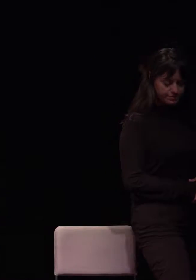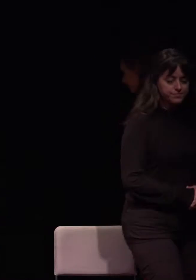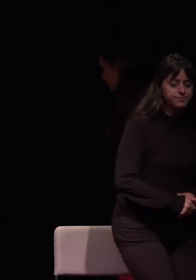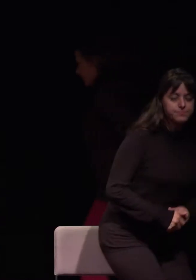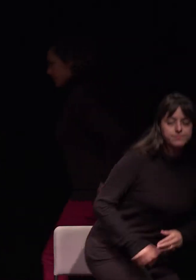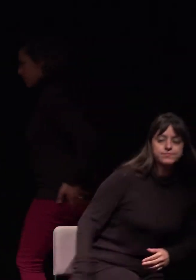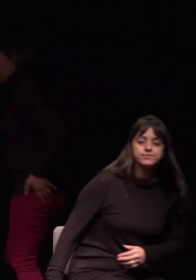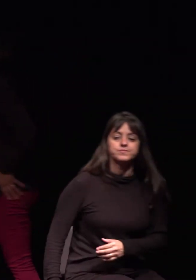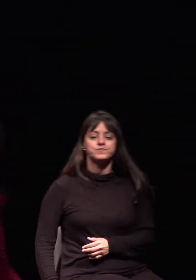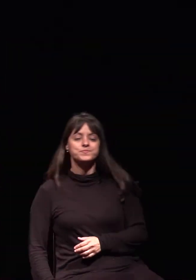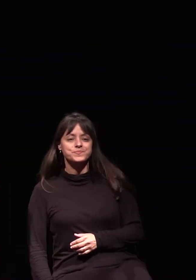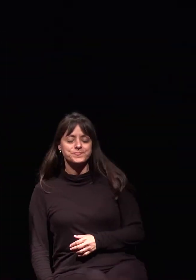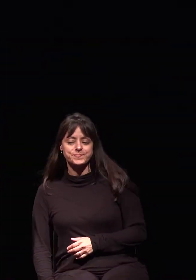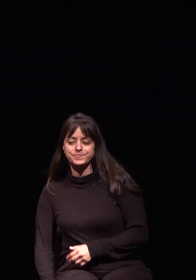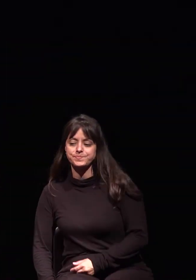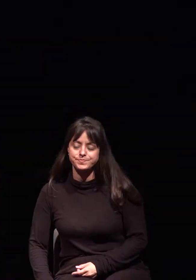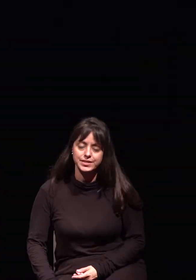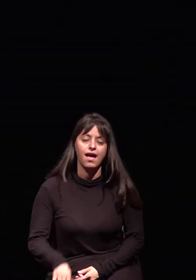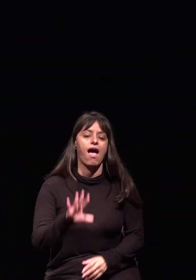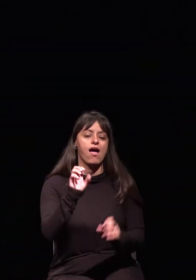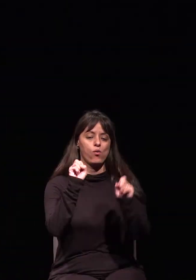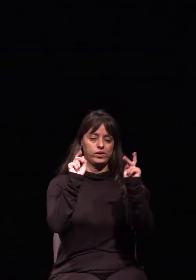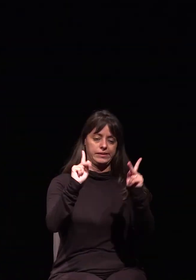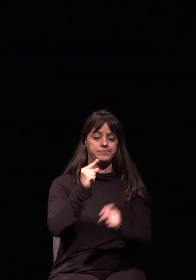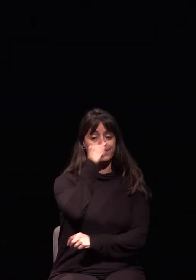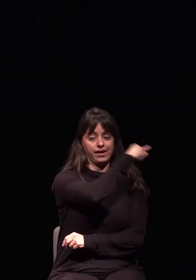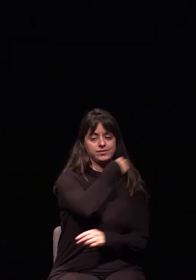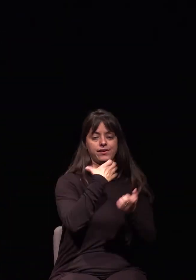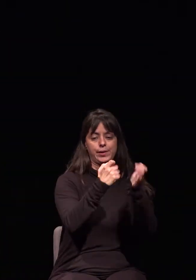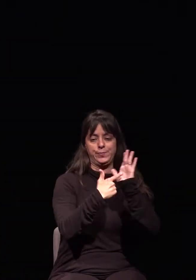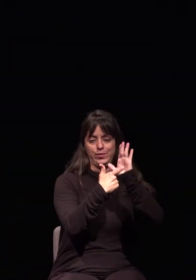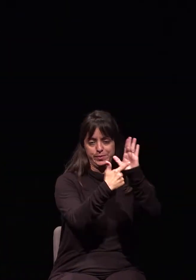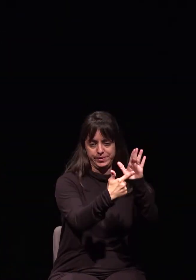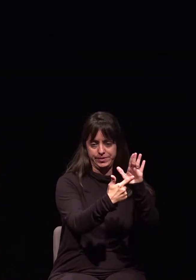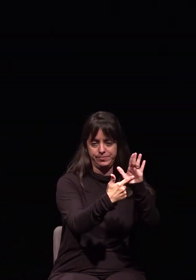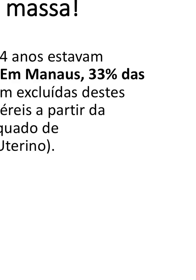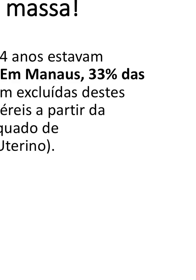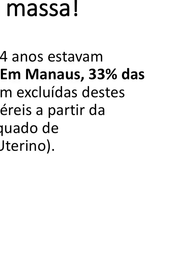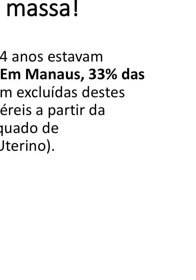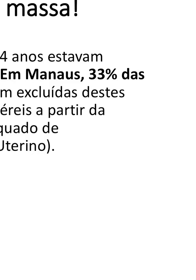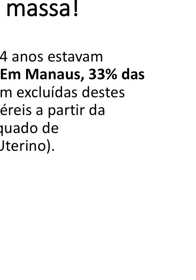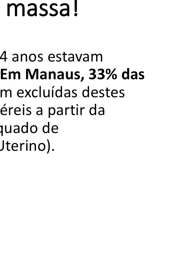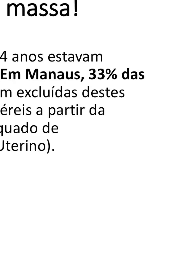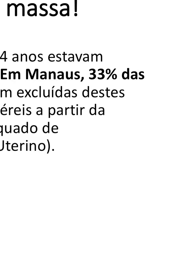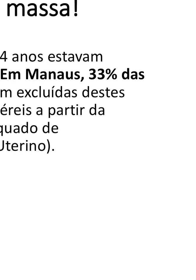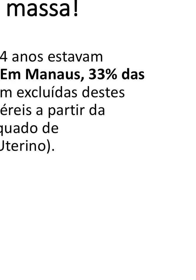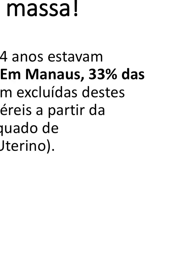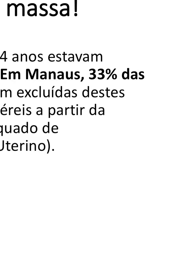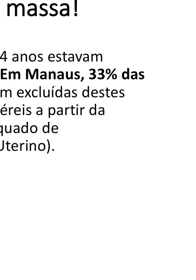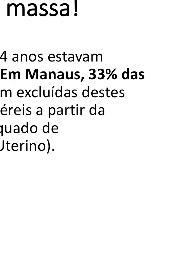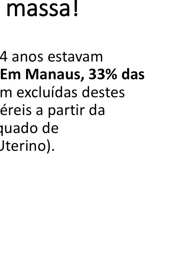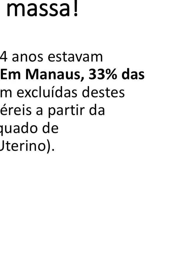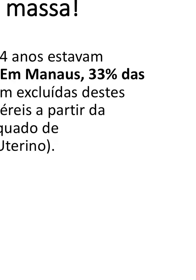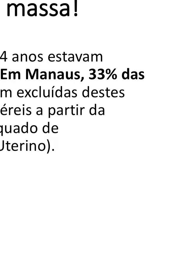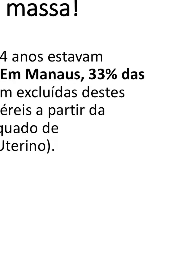Não, é essa aqui que eu queria mostrar. Tem Manaus, a Amazônia era uma região de baixa